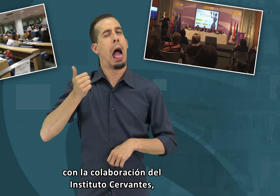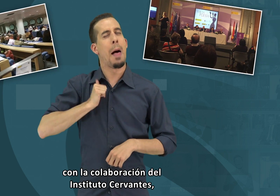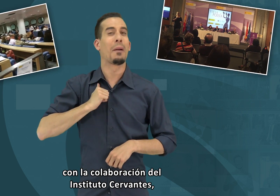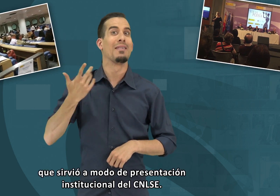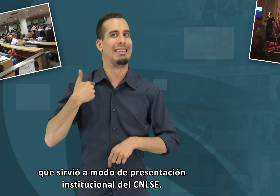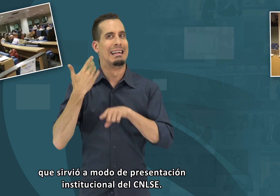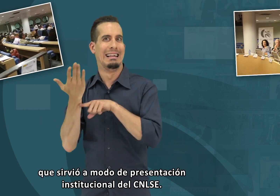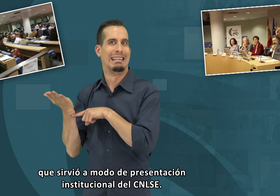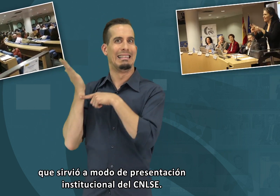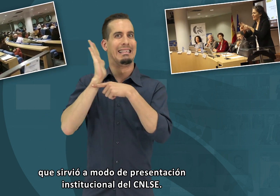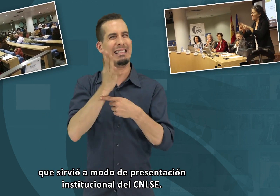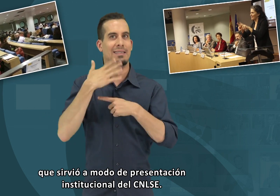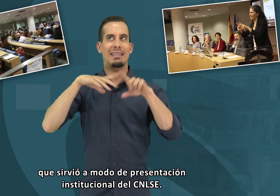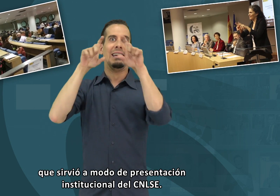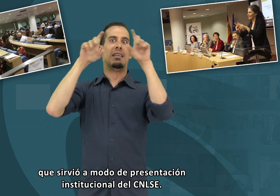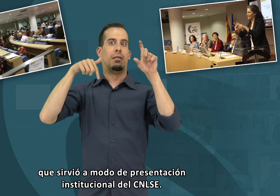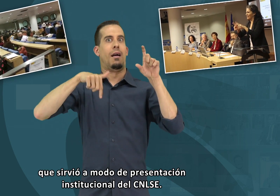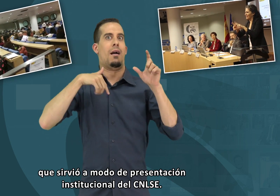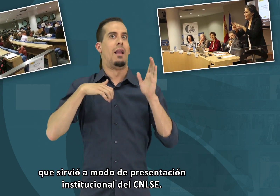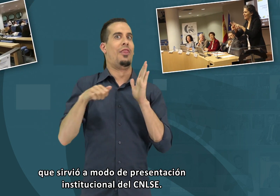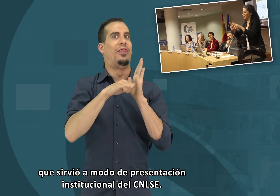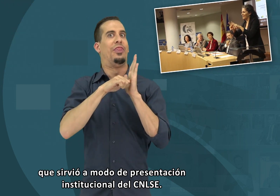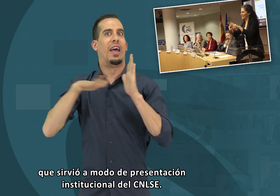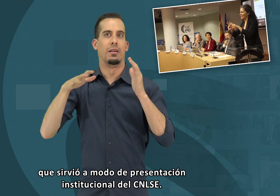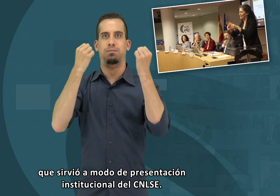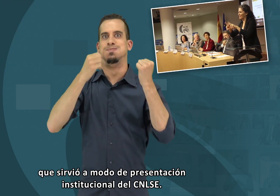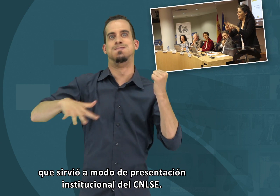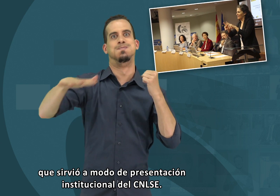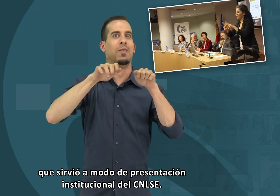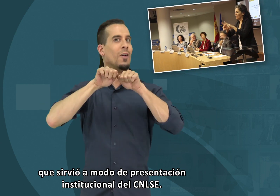de presentación institucional del CENELSE.